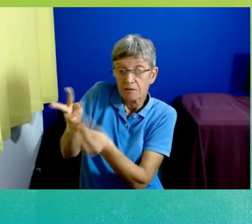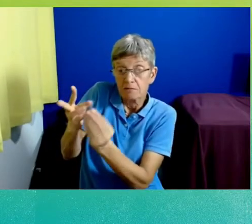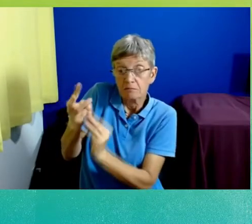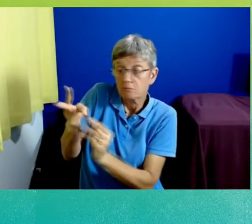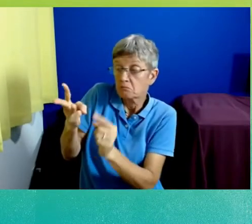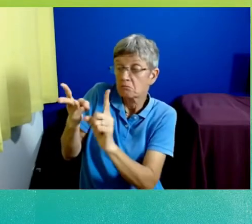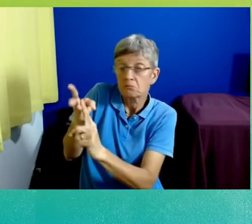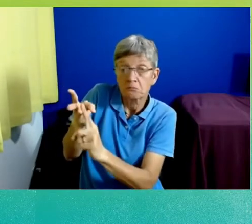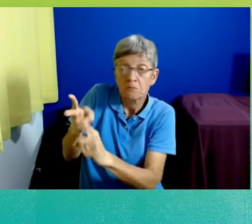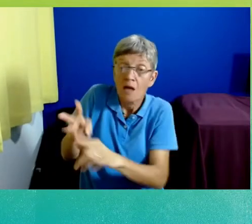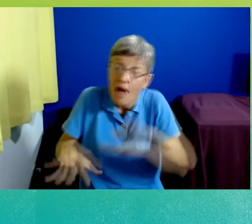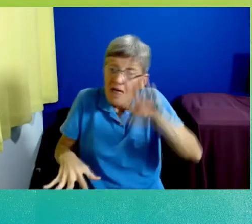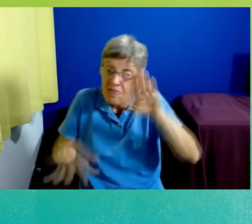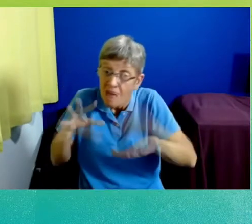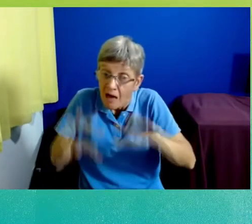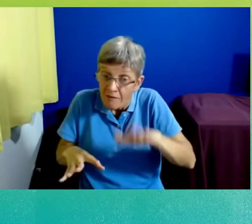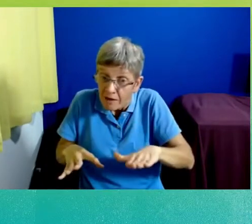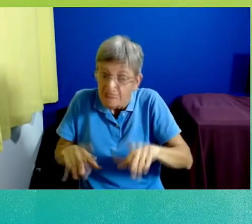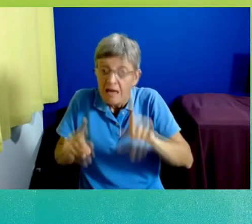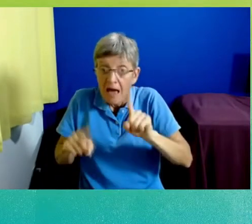Mas, às vezes,